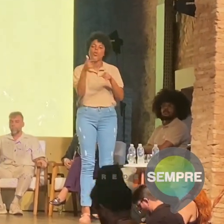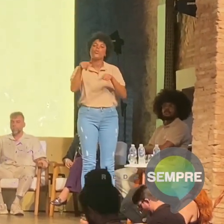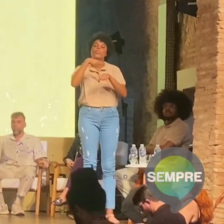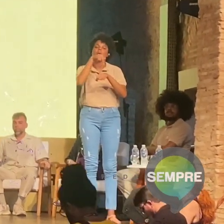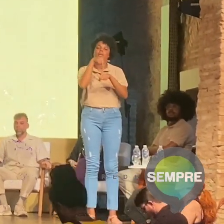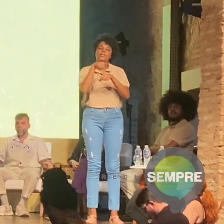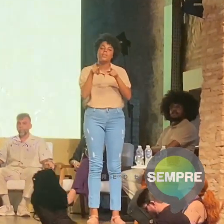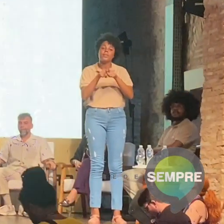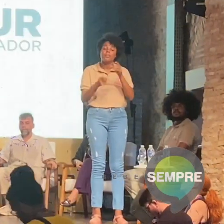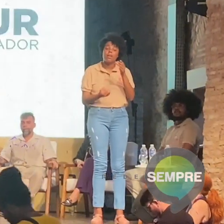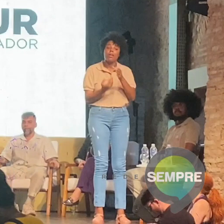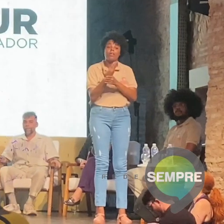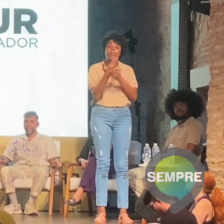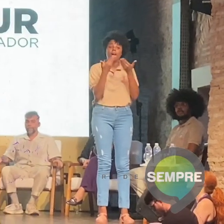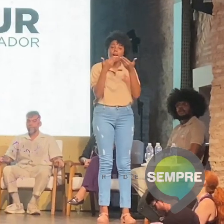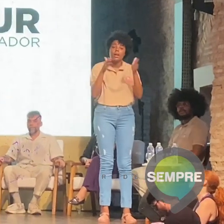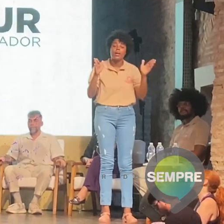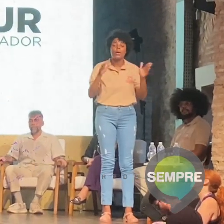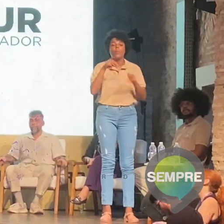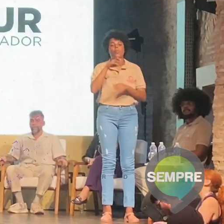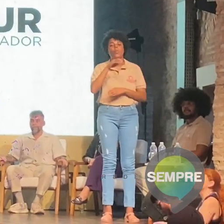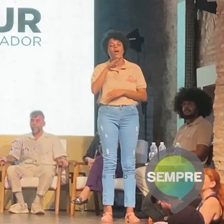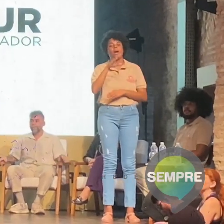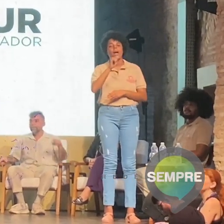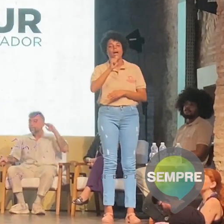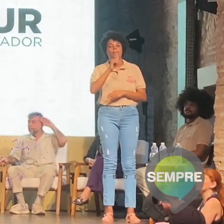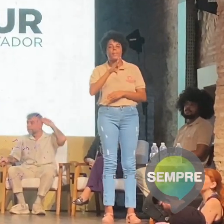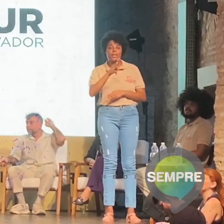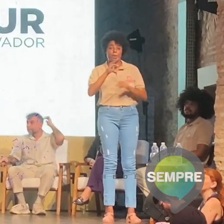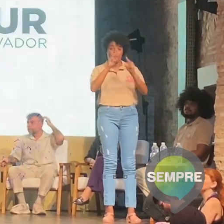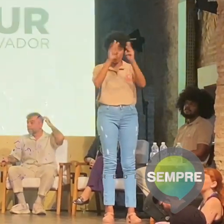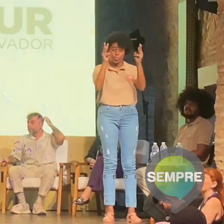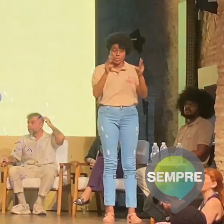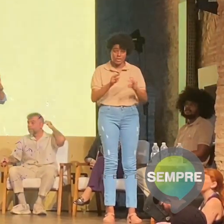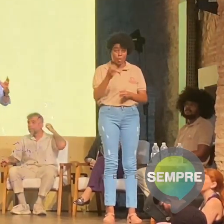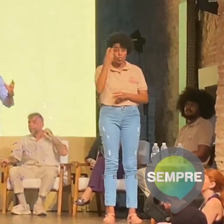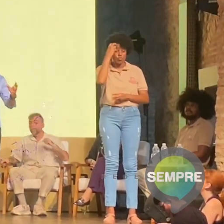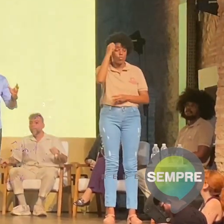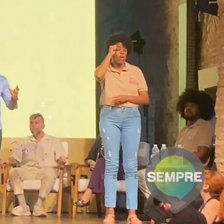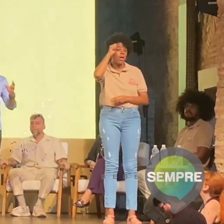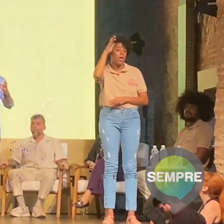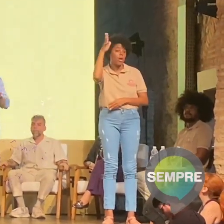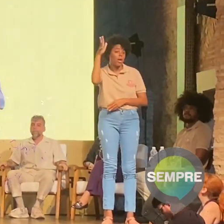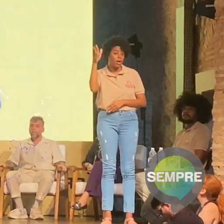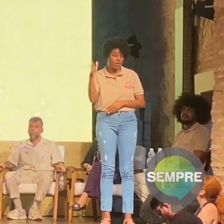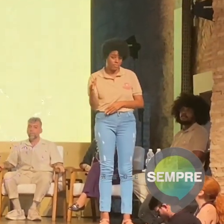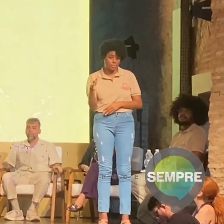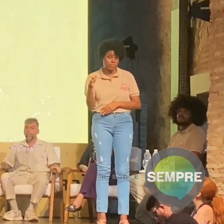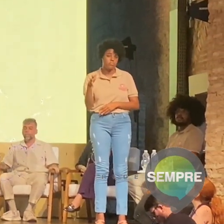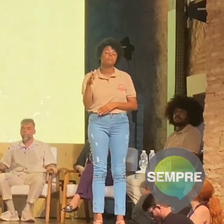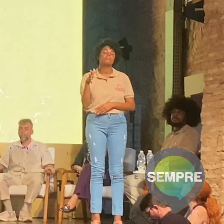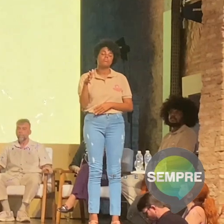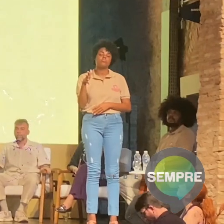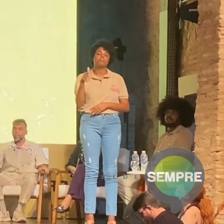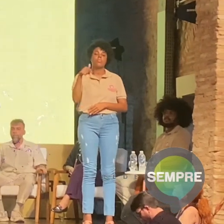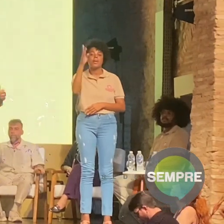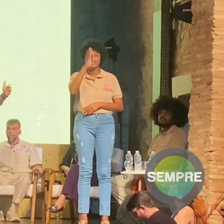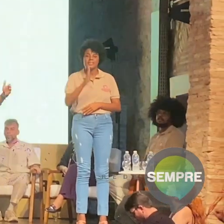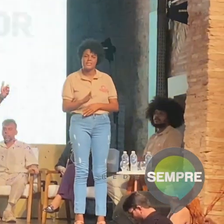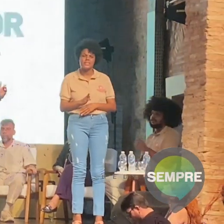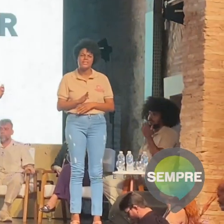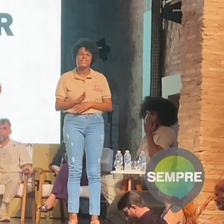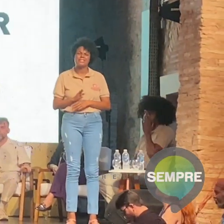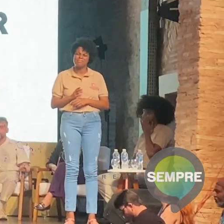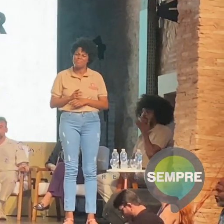Tivemos a inauguração do MUNCAB, o Museu da Cultura Afro, Museu Nacional da Cultura Afro-Brasileira, que há muito